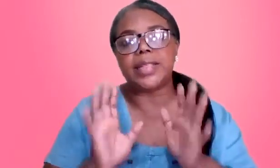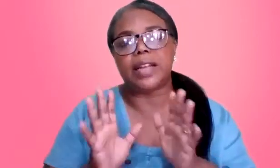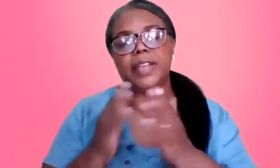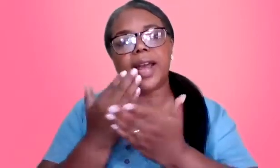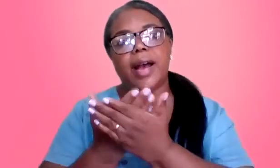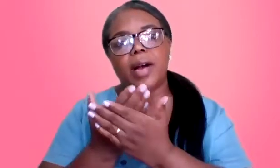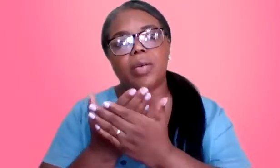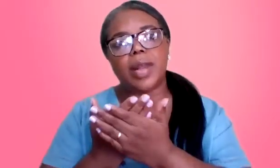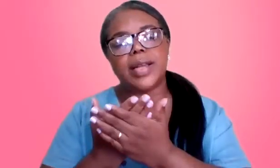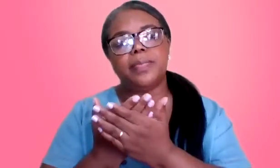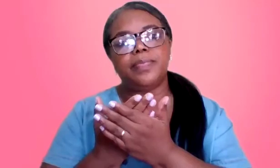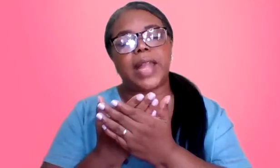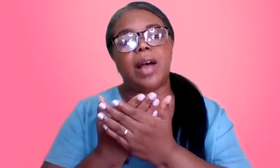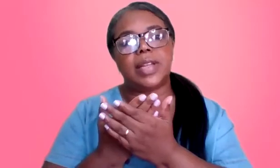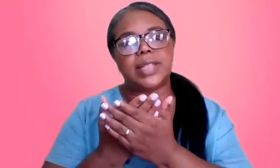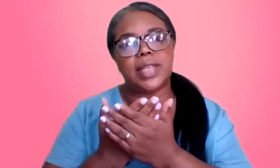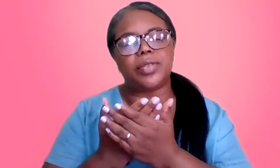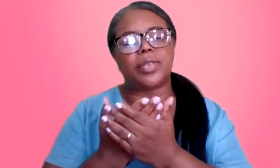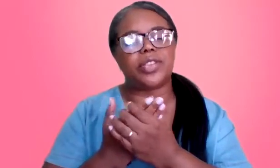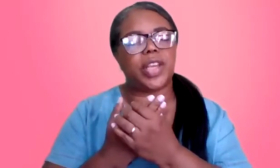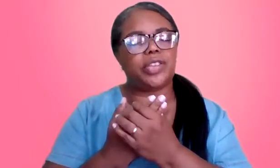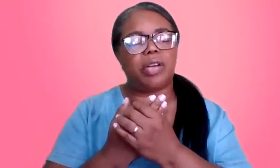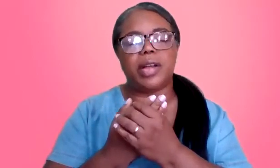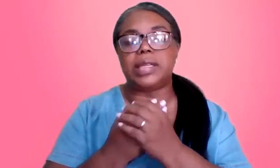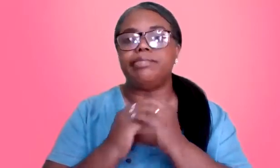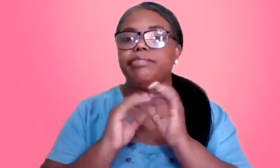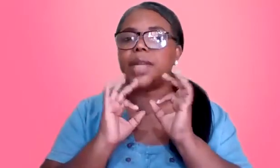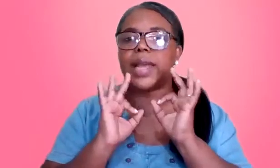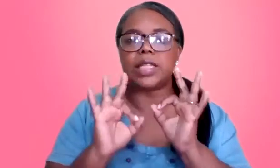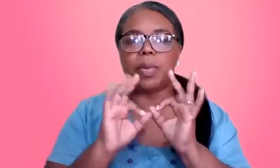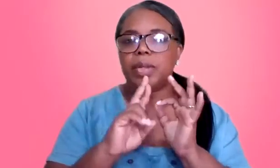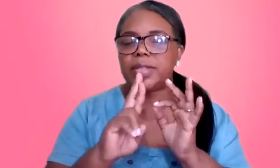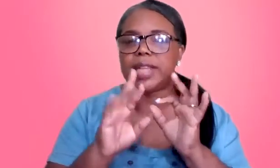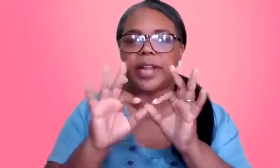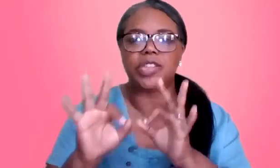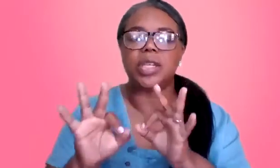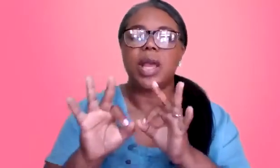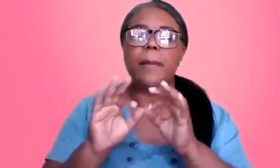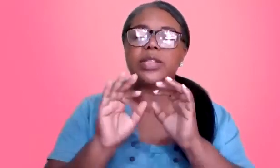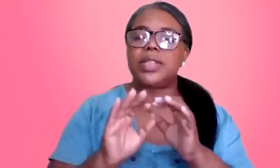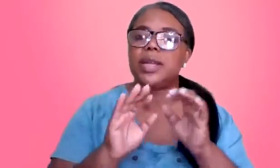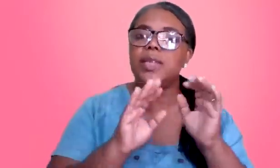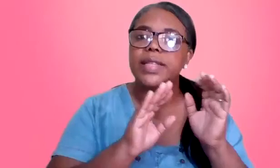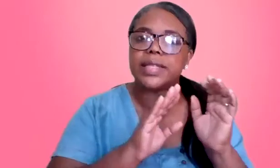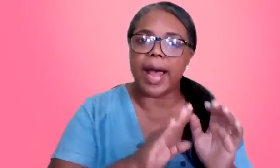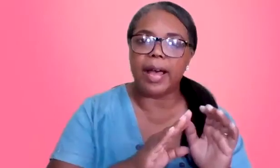estava na aula síncrona, gente, olha, respondeu certinho, mas os que não